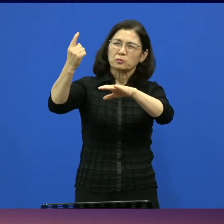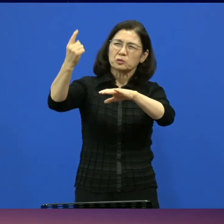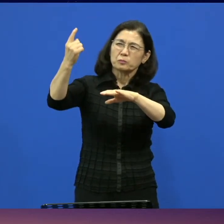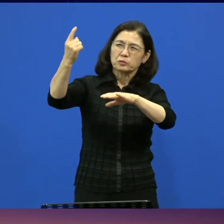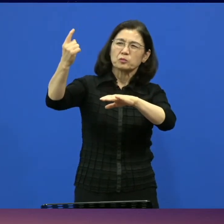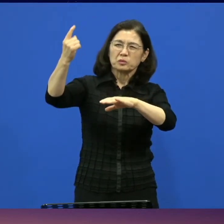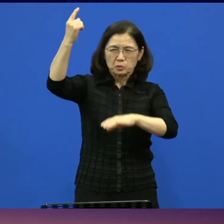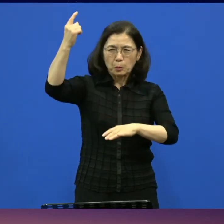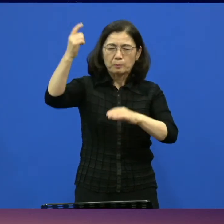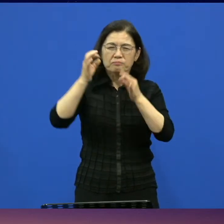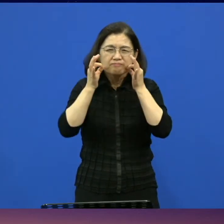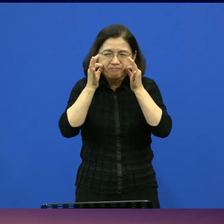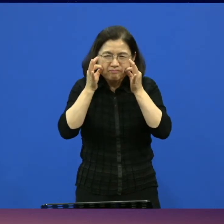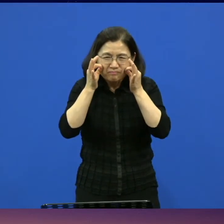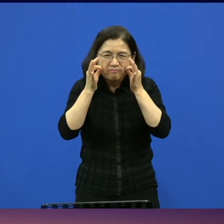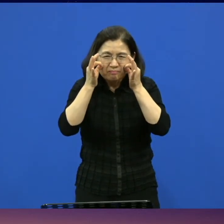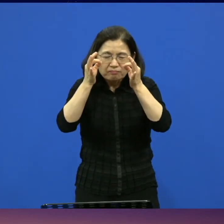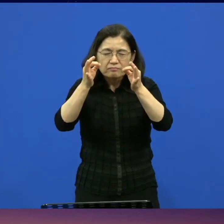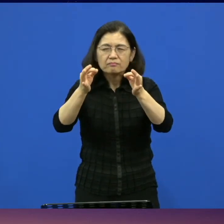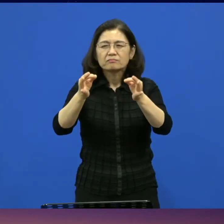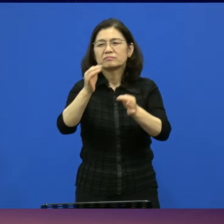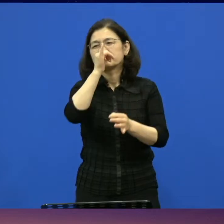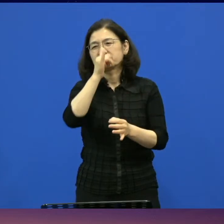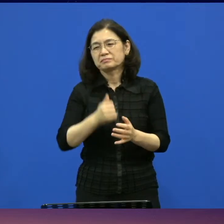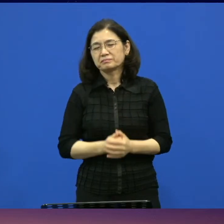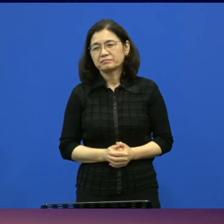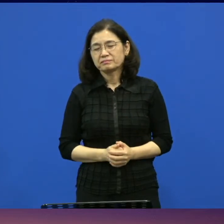Higher and higher.